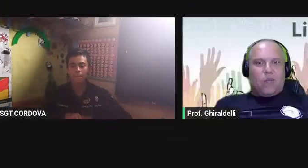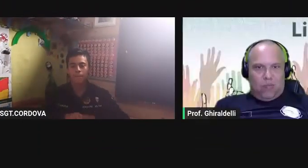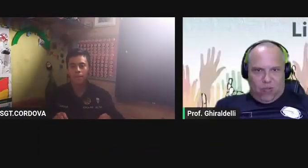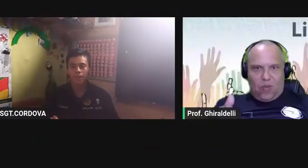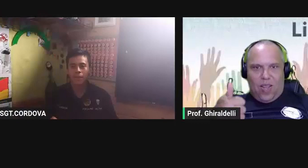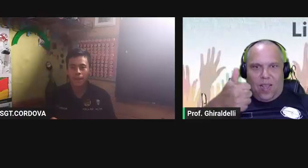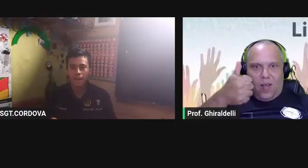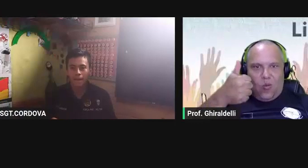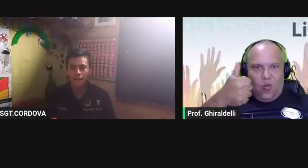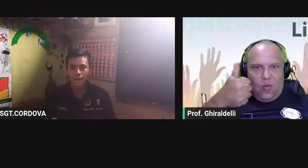Vamos lá.